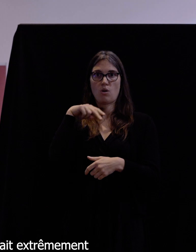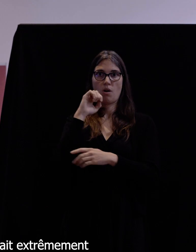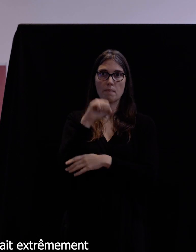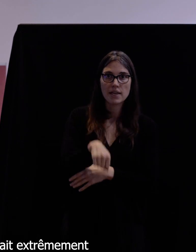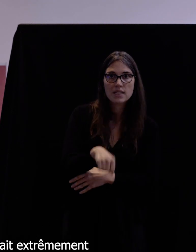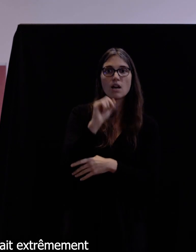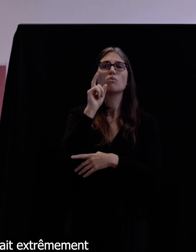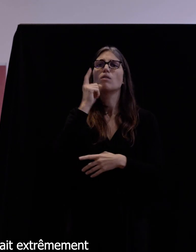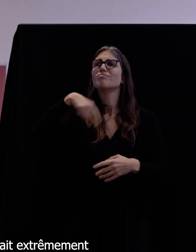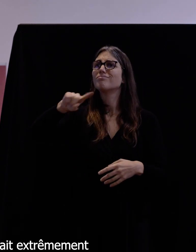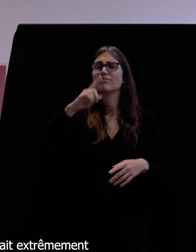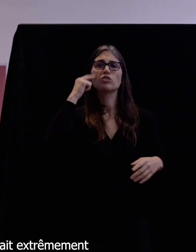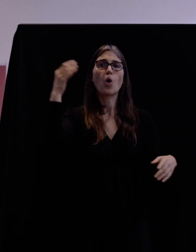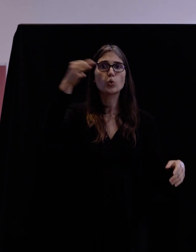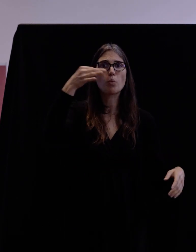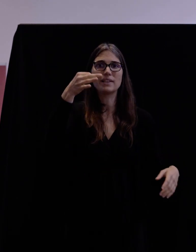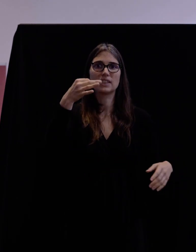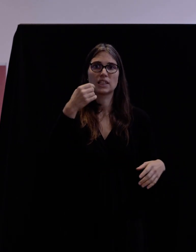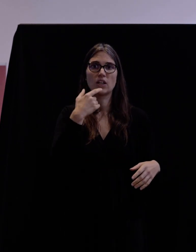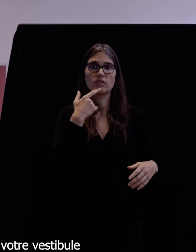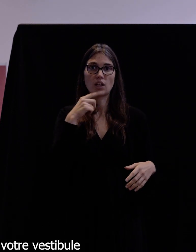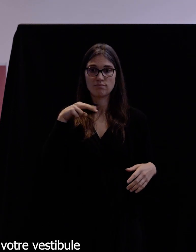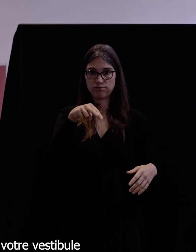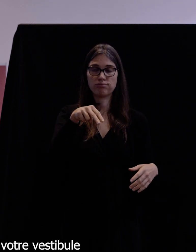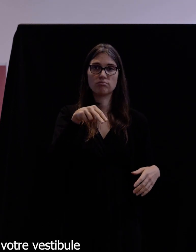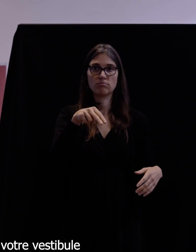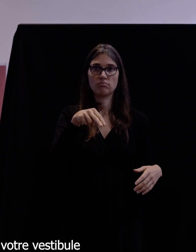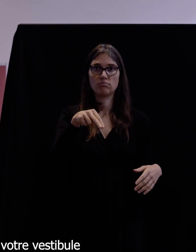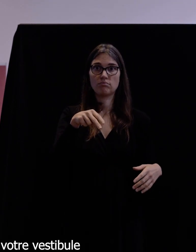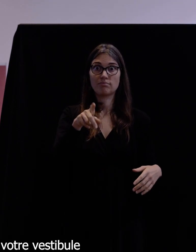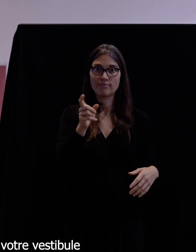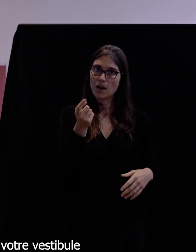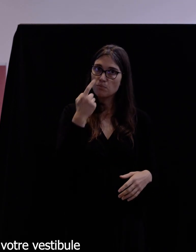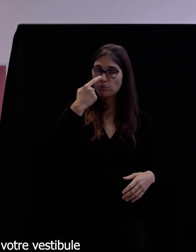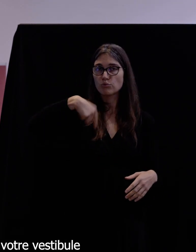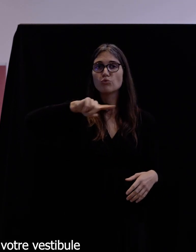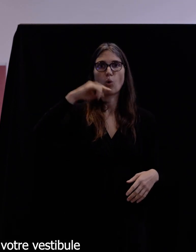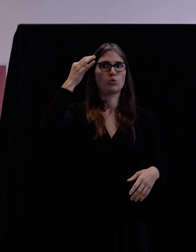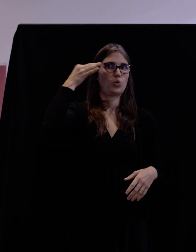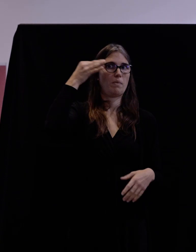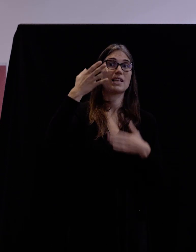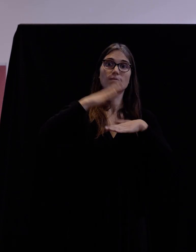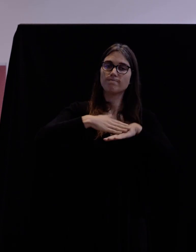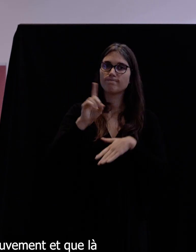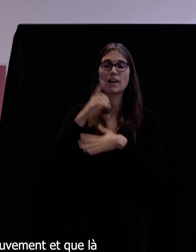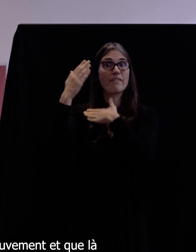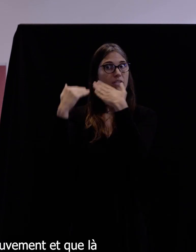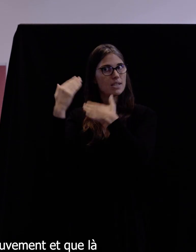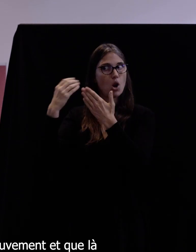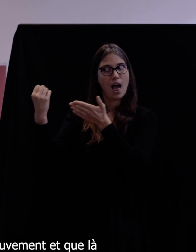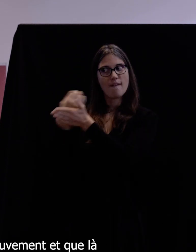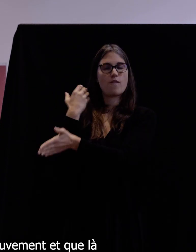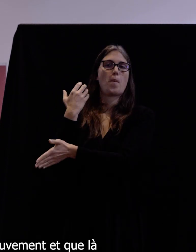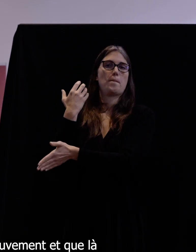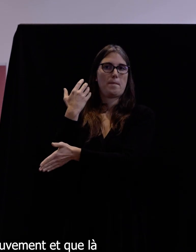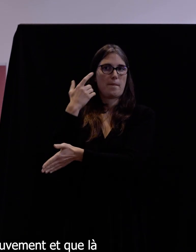extrêmement intuitif de dire « là je fais ça ». En fait, ça veut dire que j'avance. Mais en fait, c'est votre vestibule qui va dire à votre cerveau que là, je suis